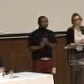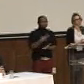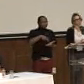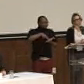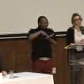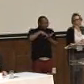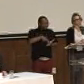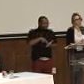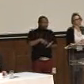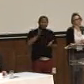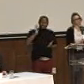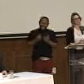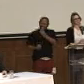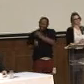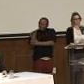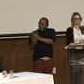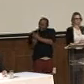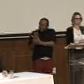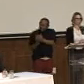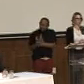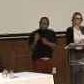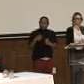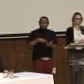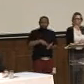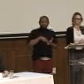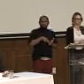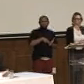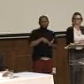que a gente criou. Criamos a coordenação de estágio.